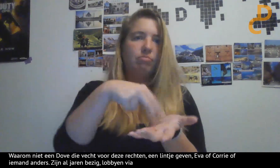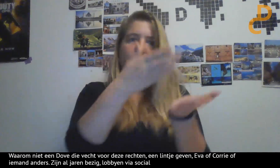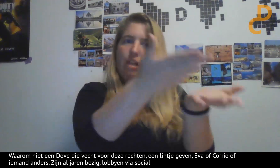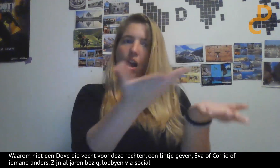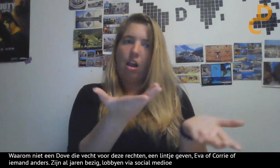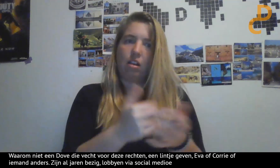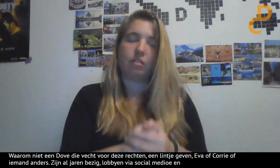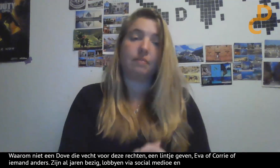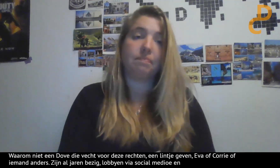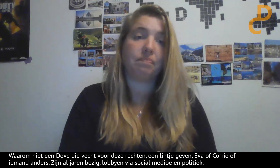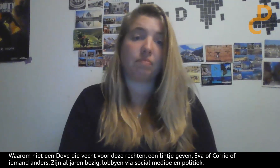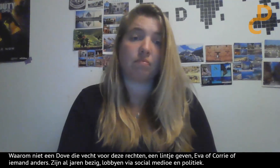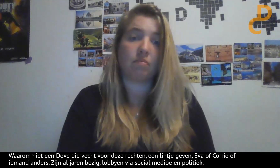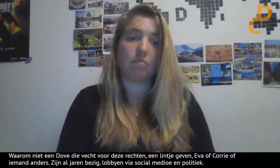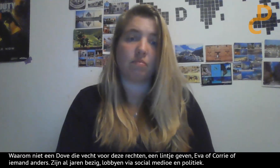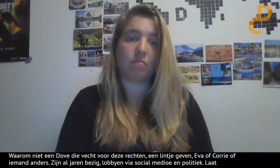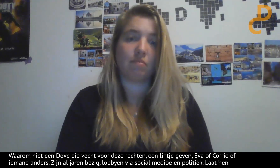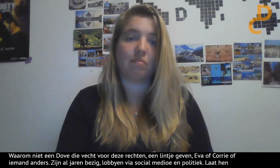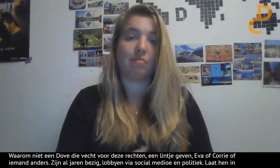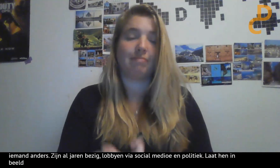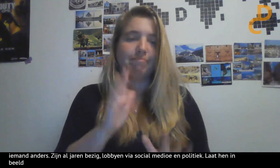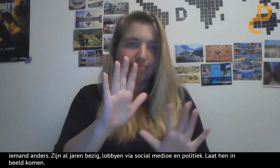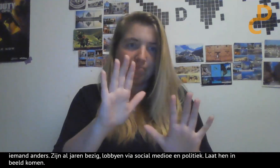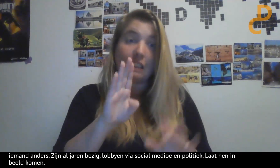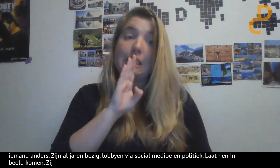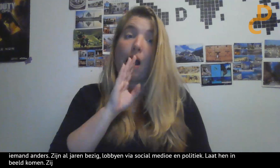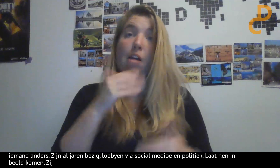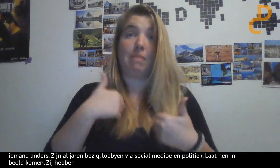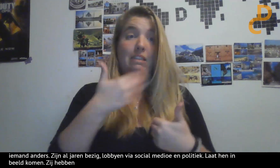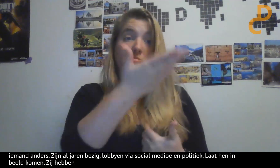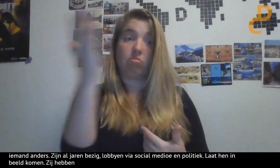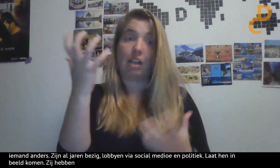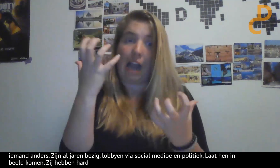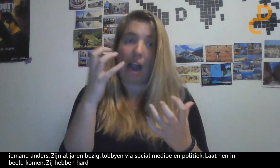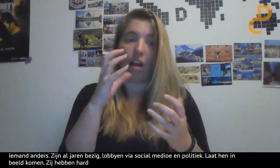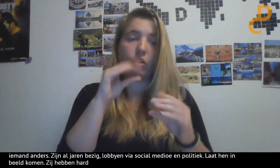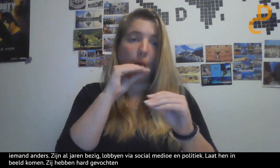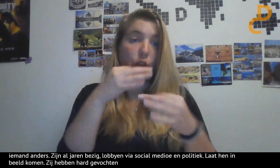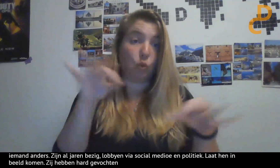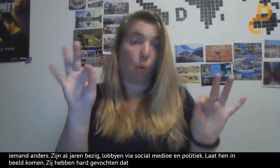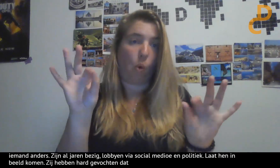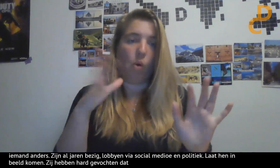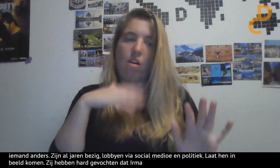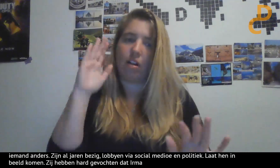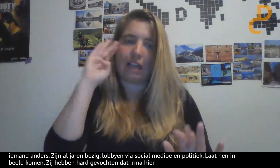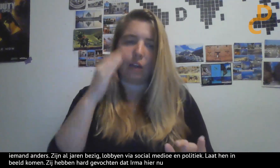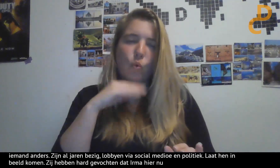heel hard gevecht. Ook gevochten dat Irma daar nu kan staan. Dus als mensen graag